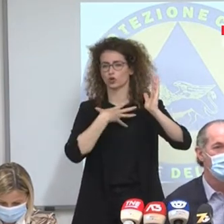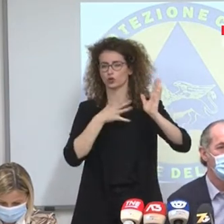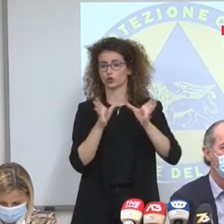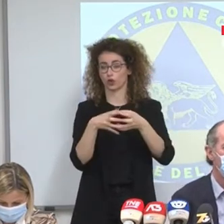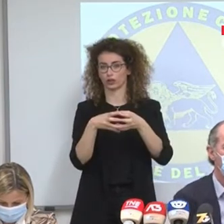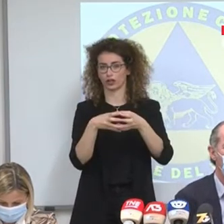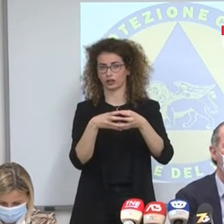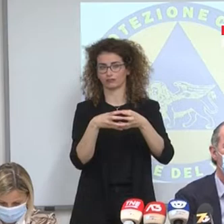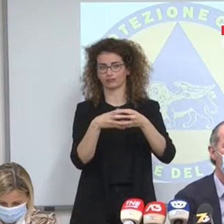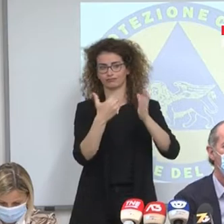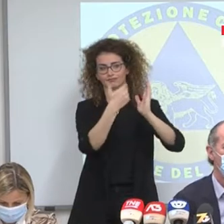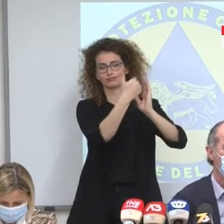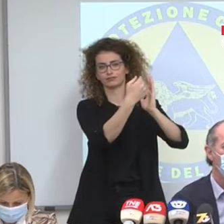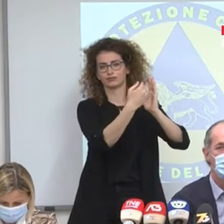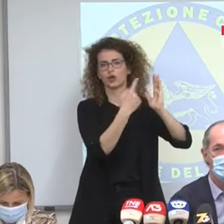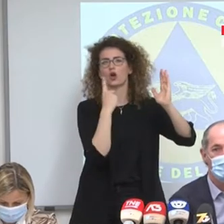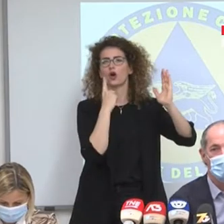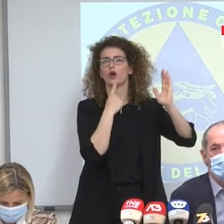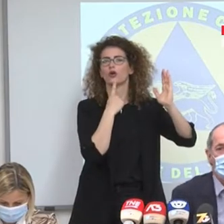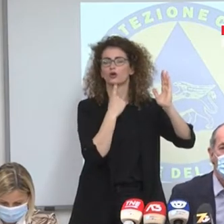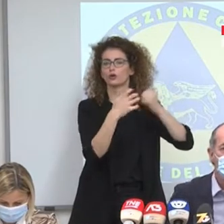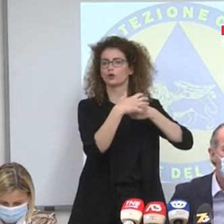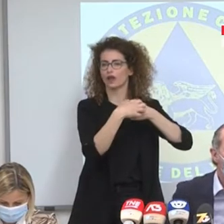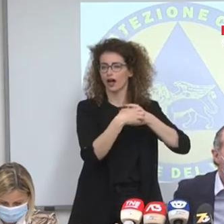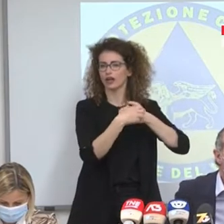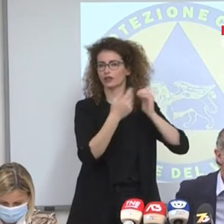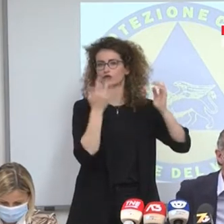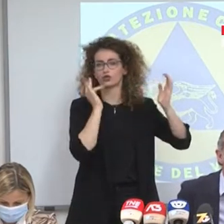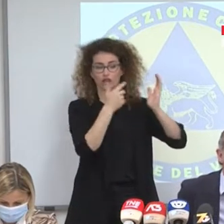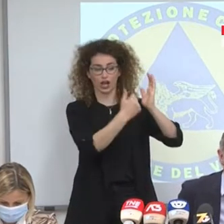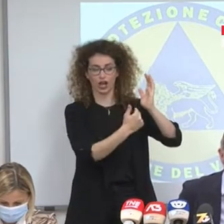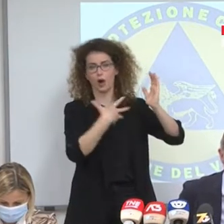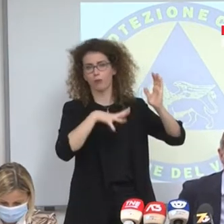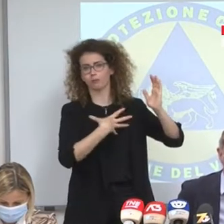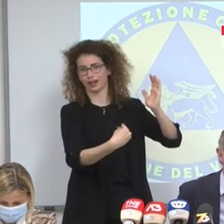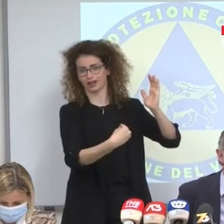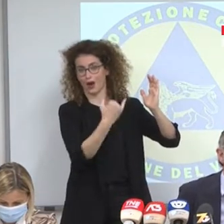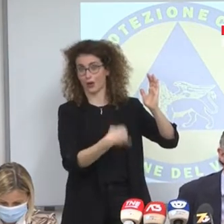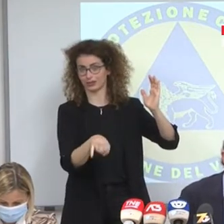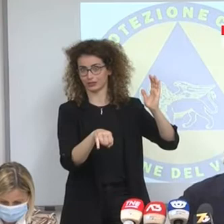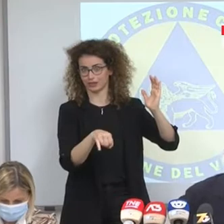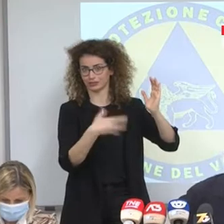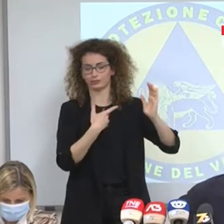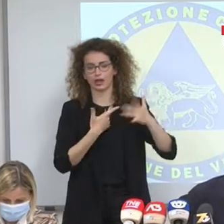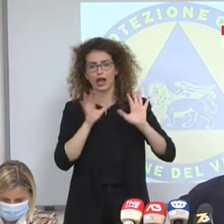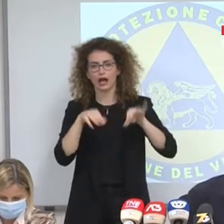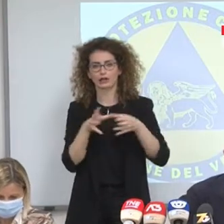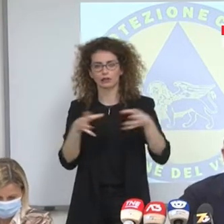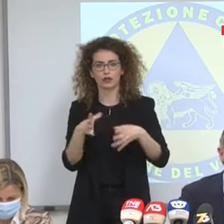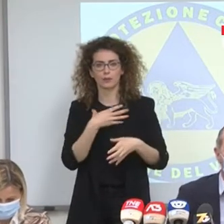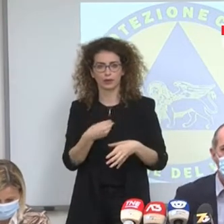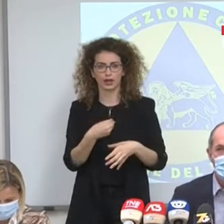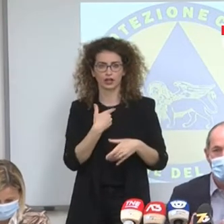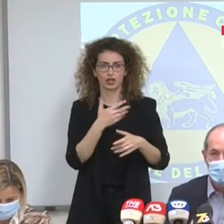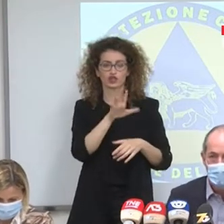zona bianca è l'ultimo livello, dopodiché non c'è altro. Quindi se arrivo in zona bianca che ho meno di 50 contagiati